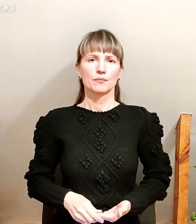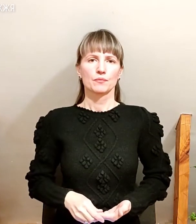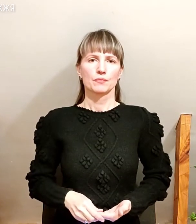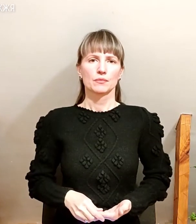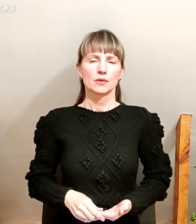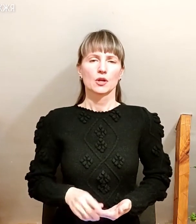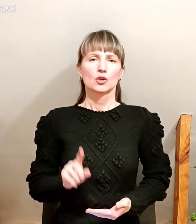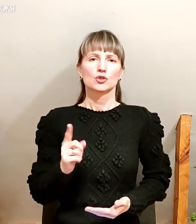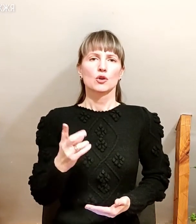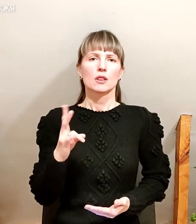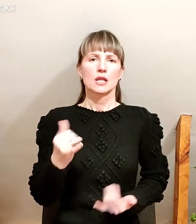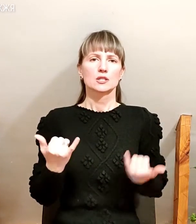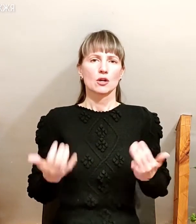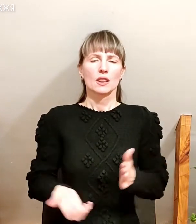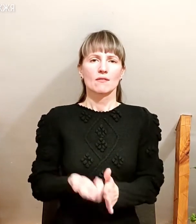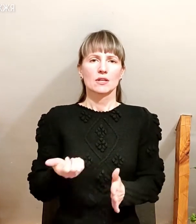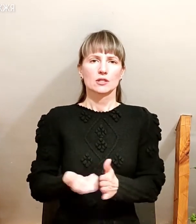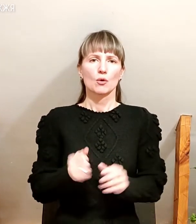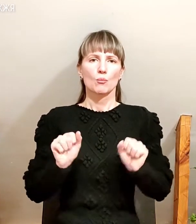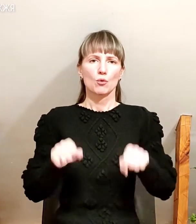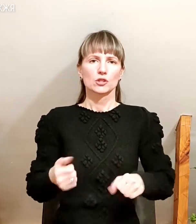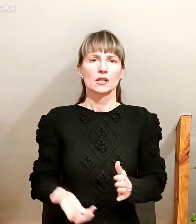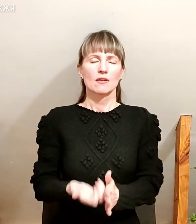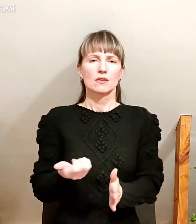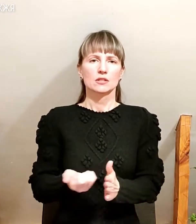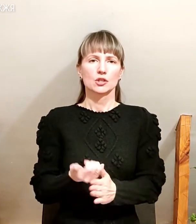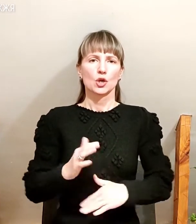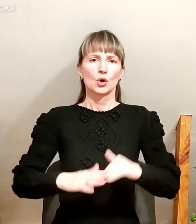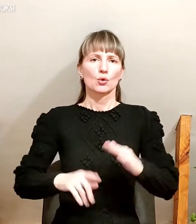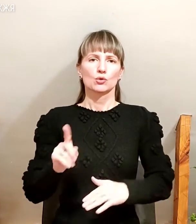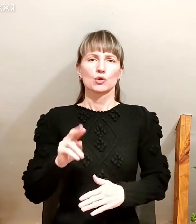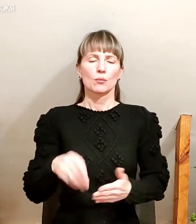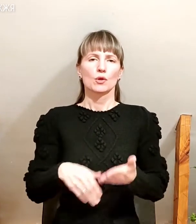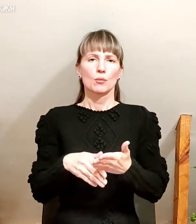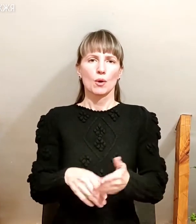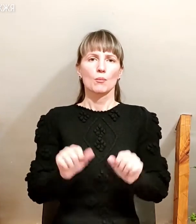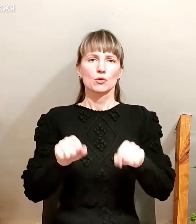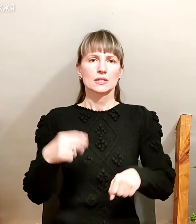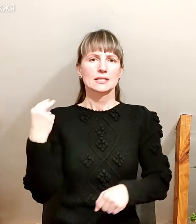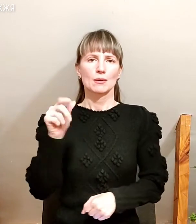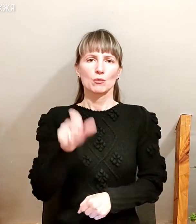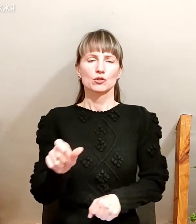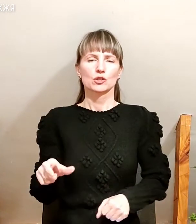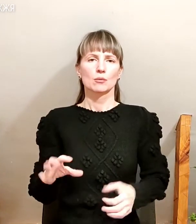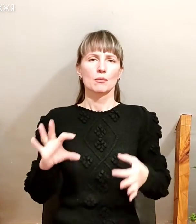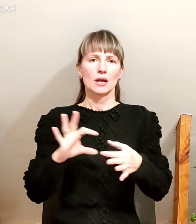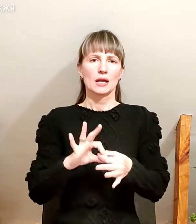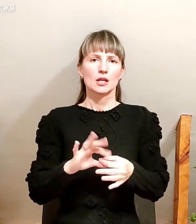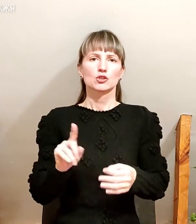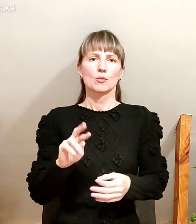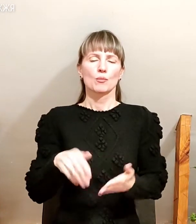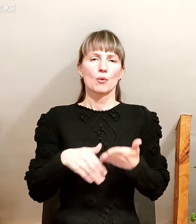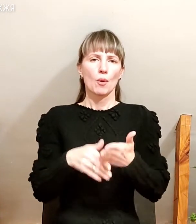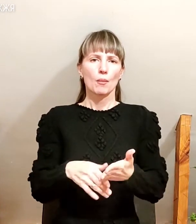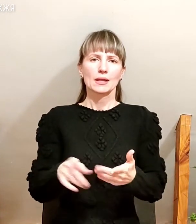чого на сьогодні не вистачає? Можливо, не вистачає рук, аби допомагати, можливо, запоріжцям можна доєднуватися, аби допомагати, чи фасувати, чи